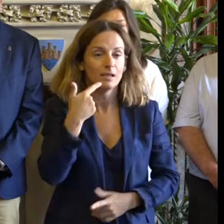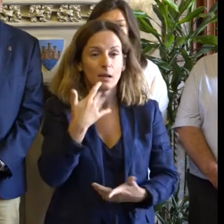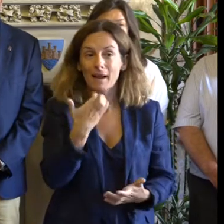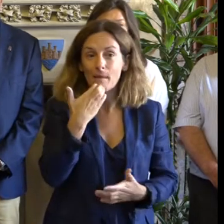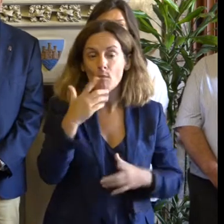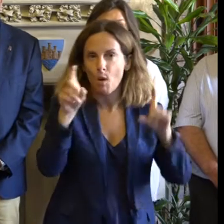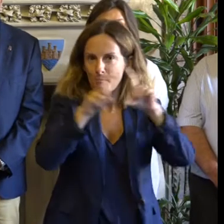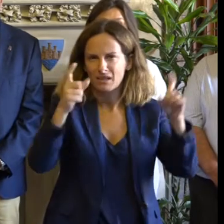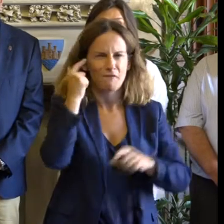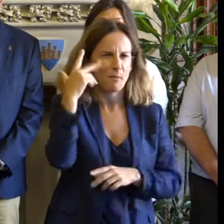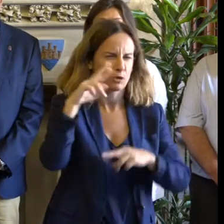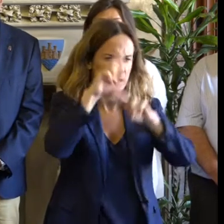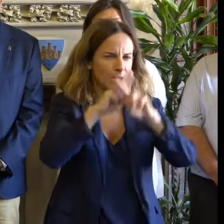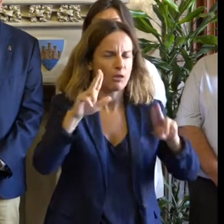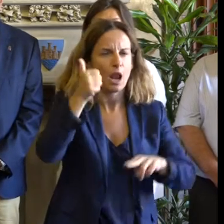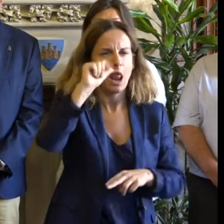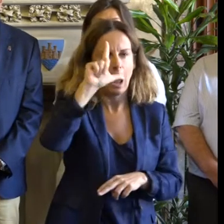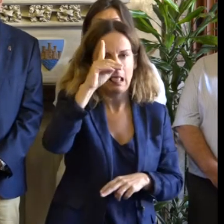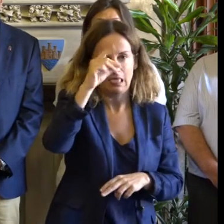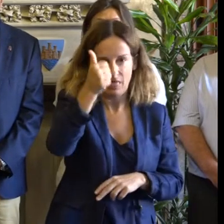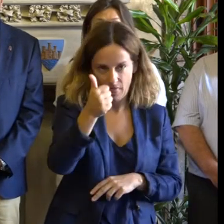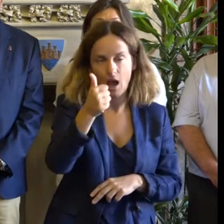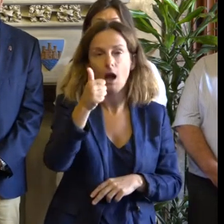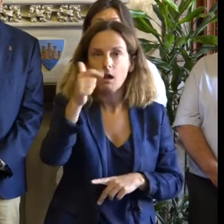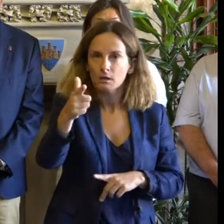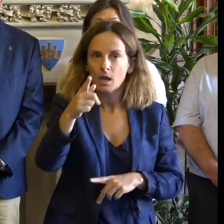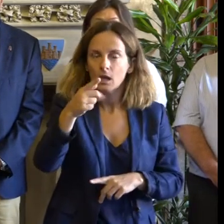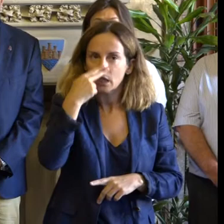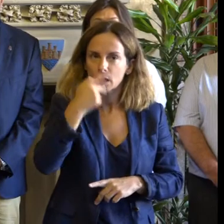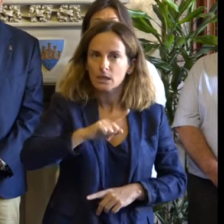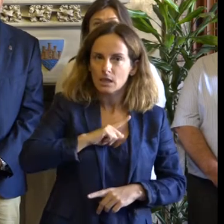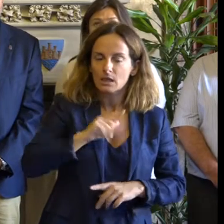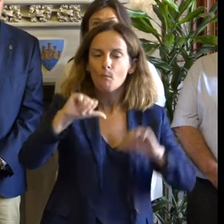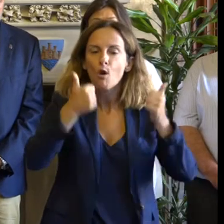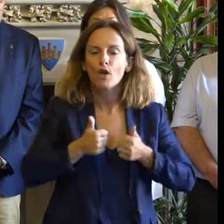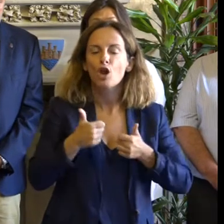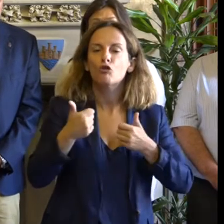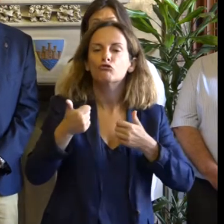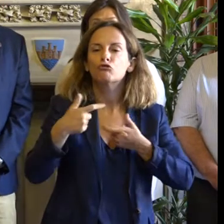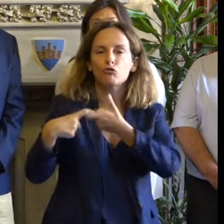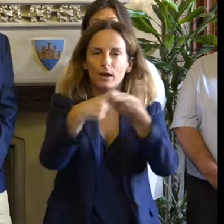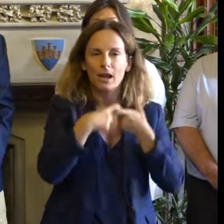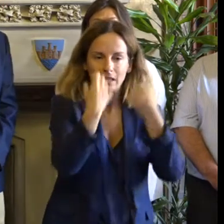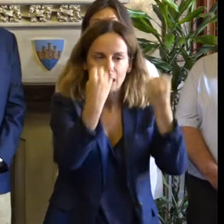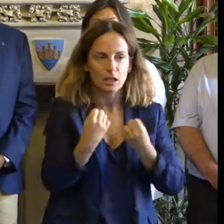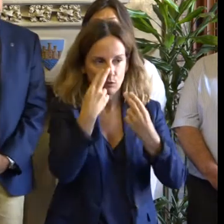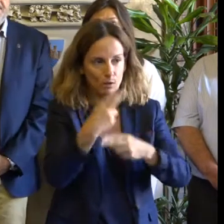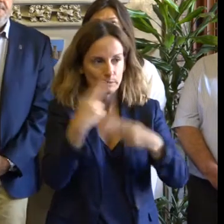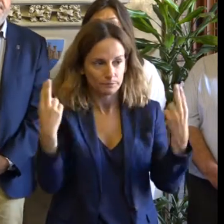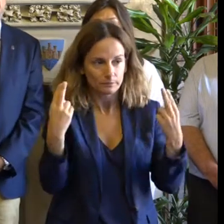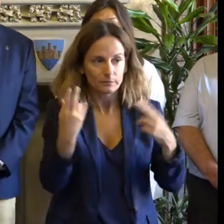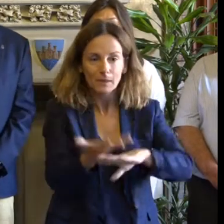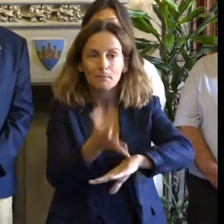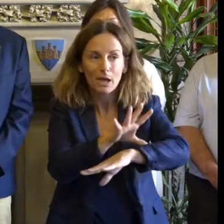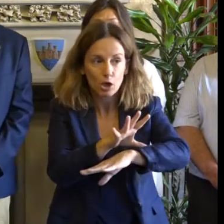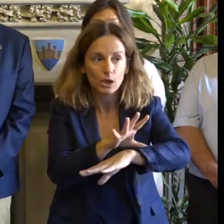ALDA, que s'han interessat pel model solidari entre institucions públiques. Però Mallorca en Quios no és l'únic projecte que duen davant el